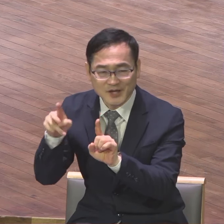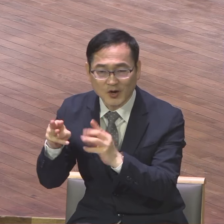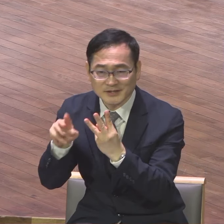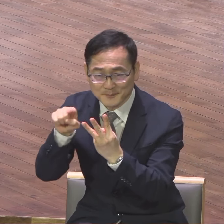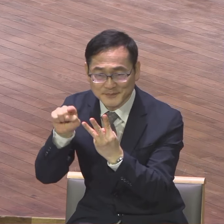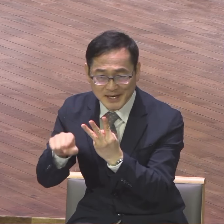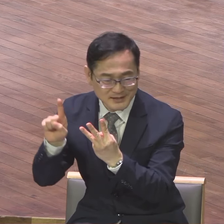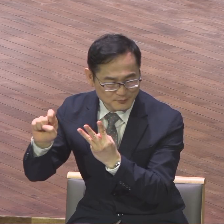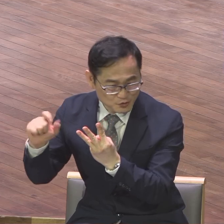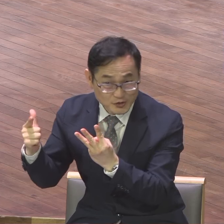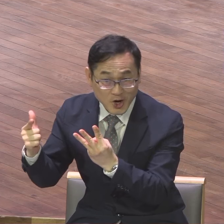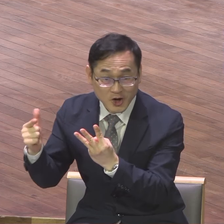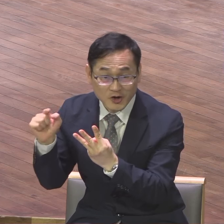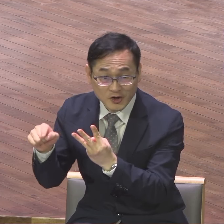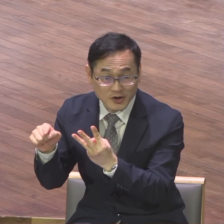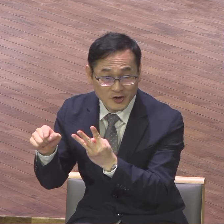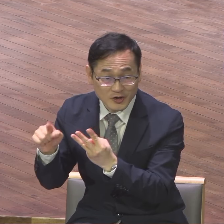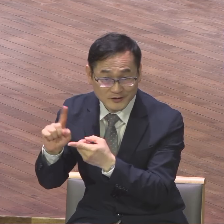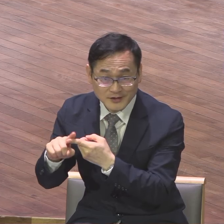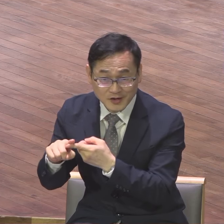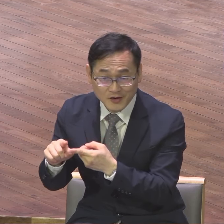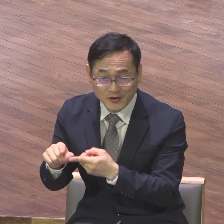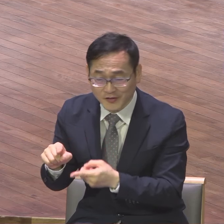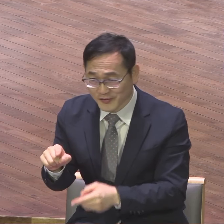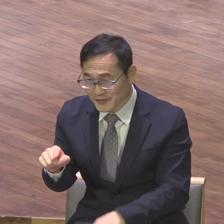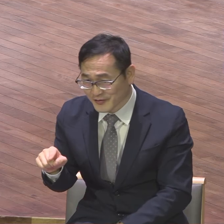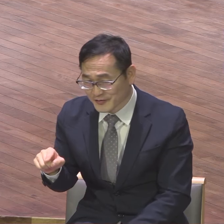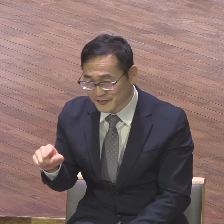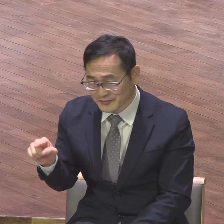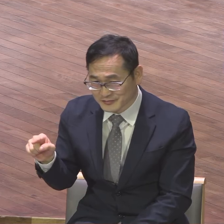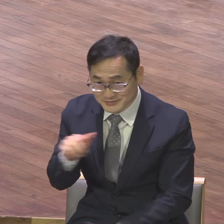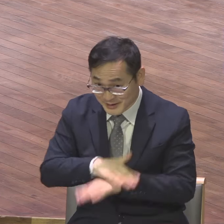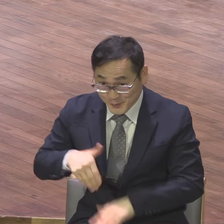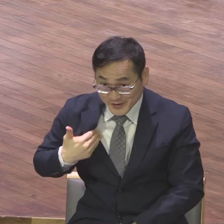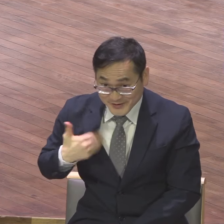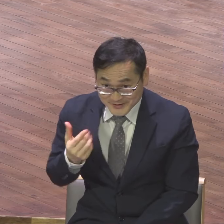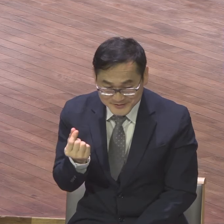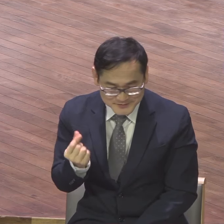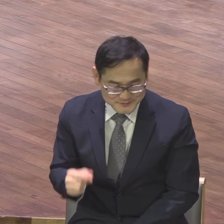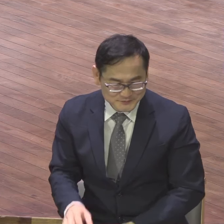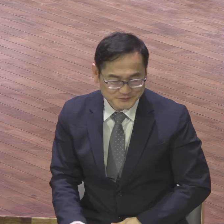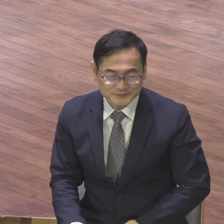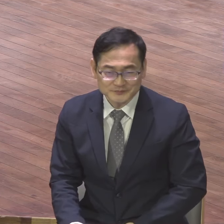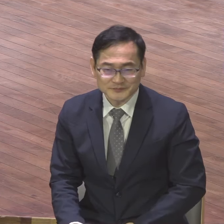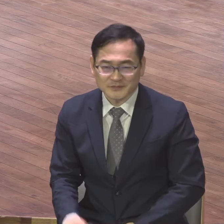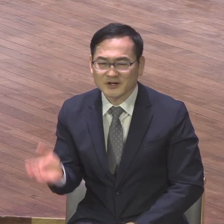16절이랑 같아서 연관인 것이 아니라 이 두 구절은 아주 큰 연관성이 있어요.